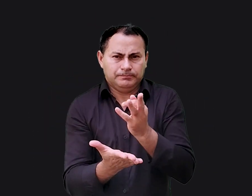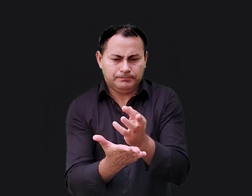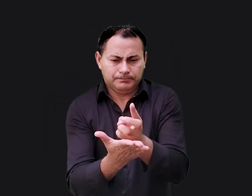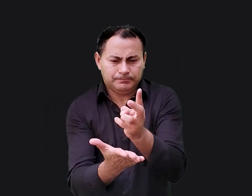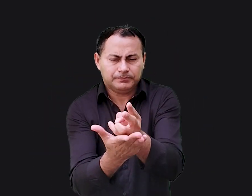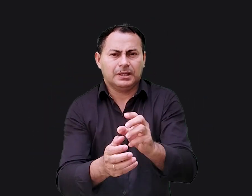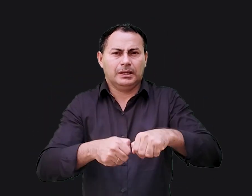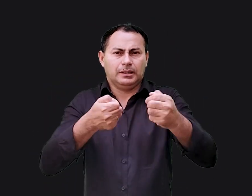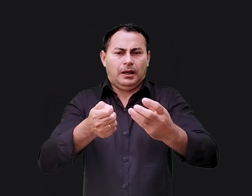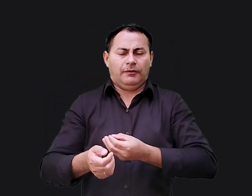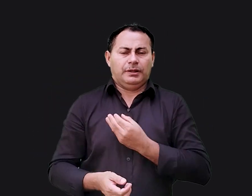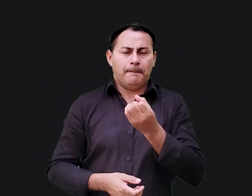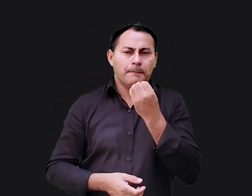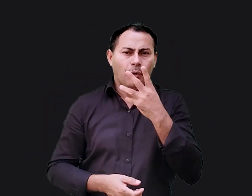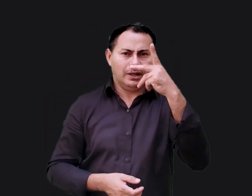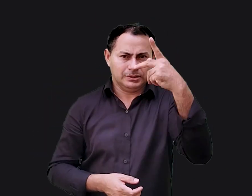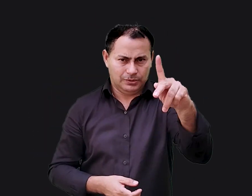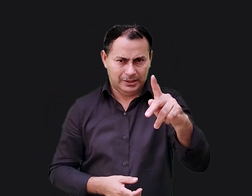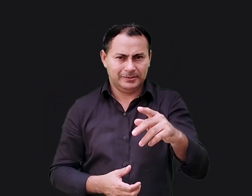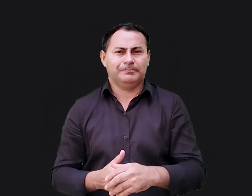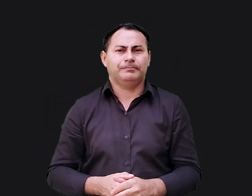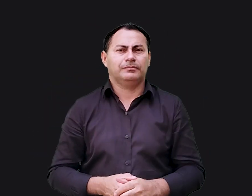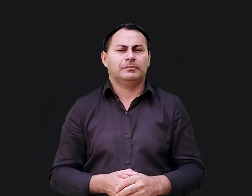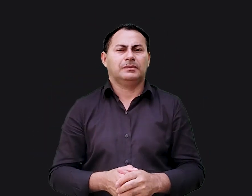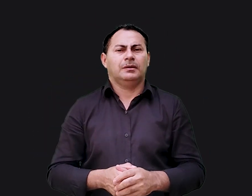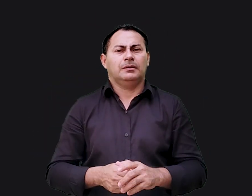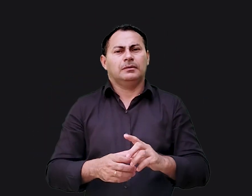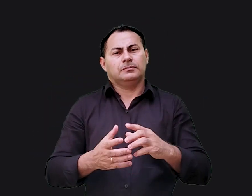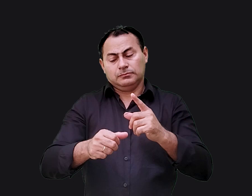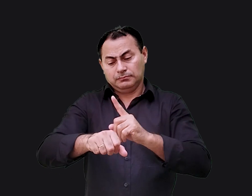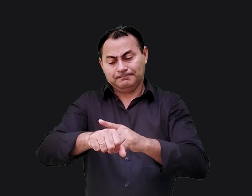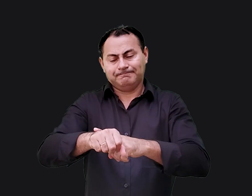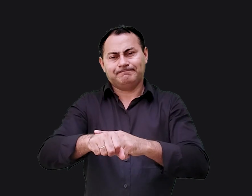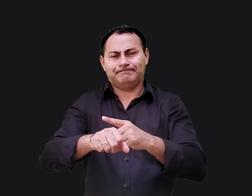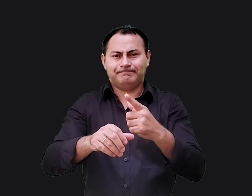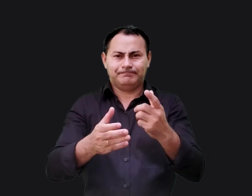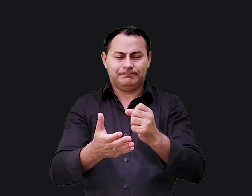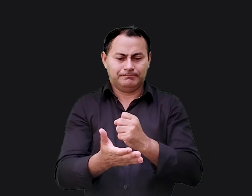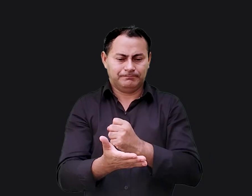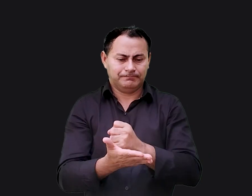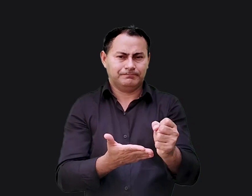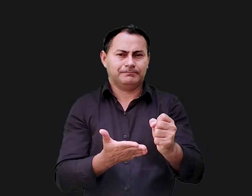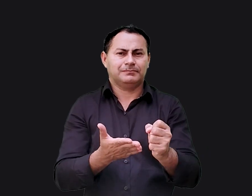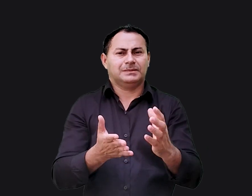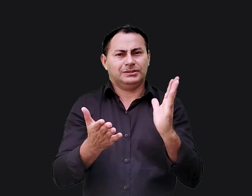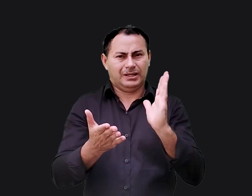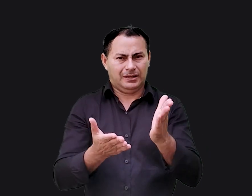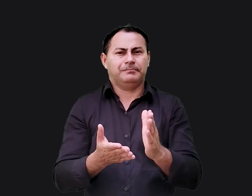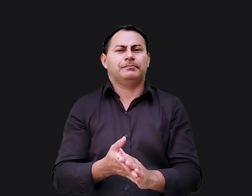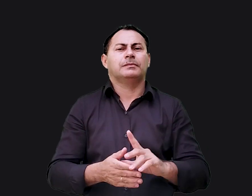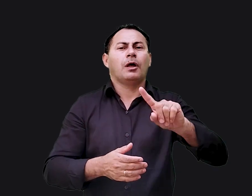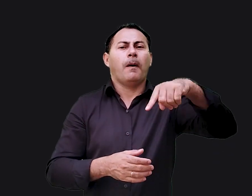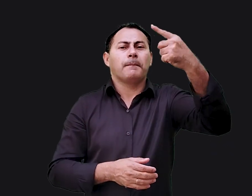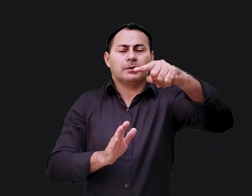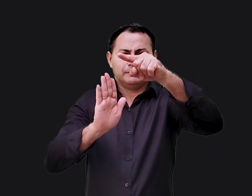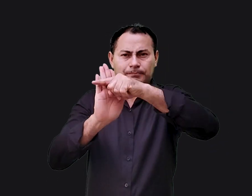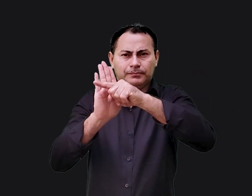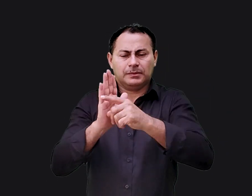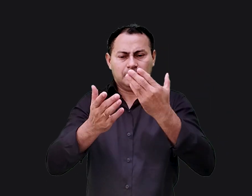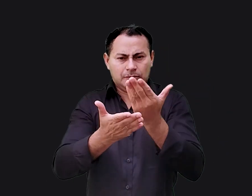próspera e dar estabilidade à sua vida. Pena, mas o nosso tempo hoje já está acabando. No próximo programa